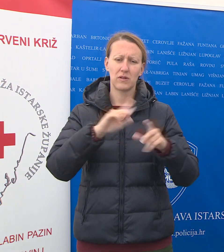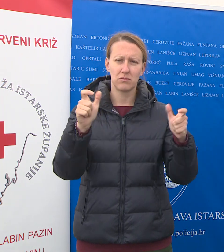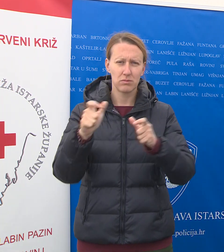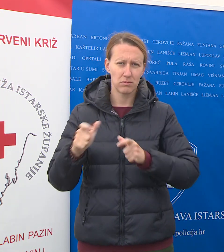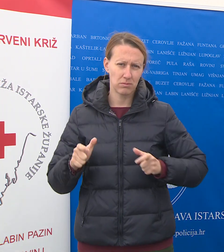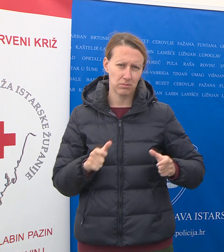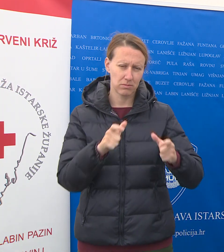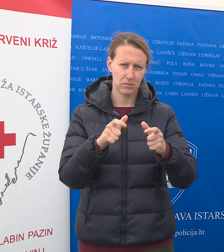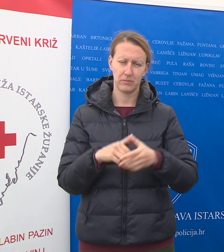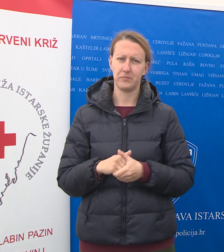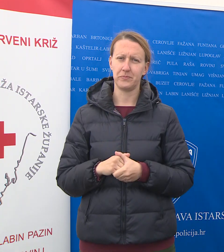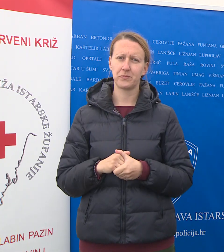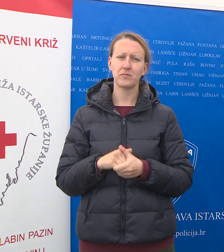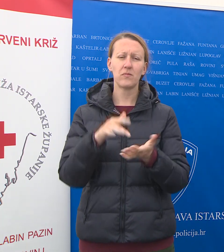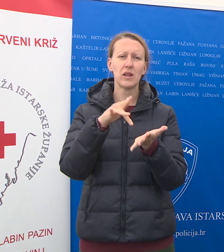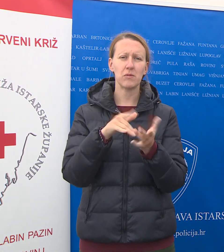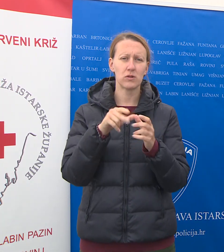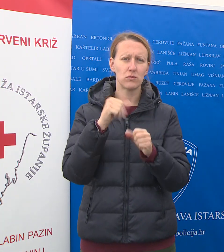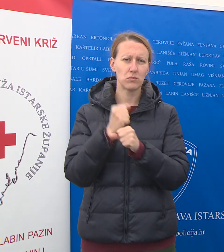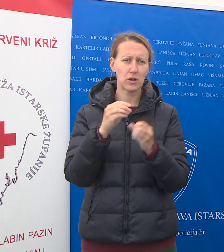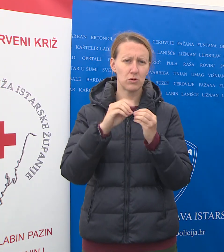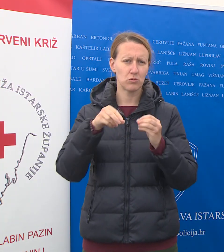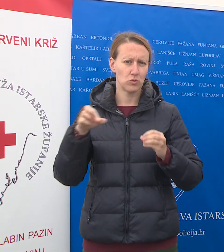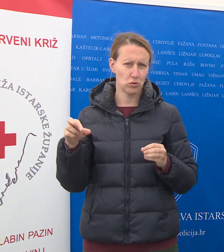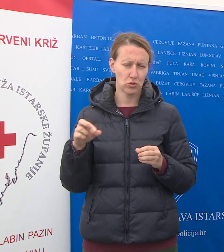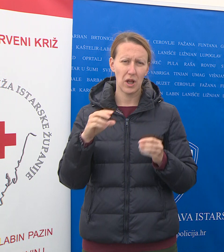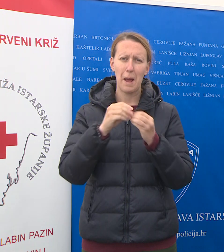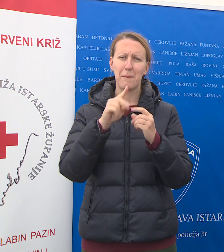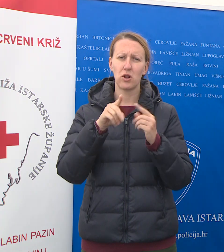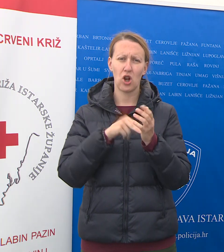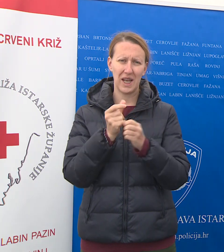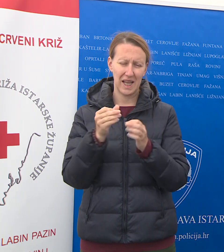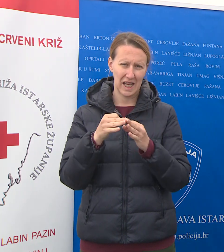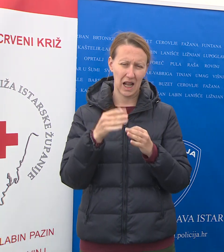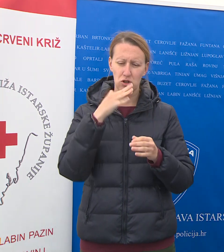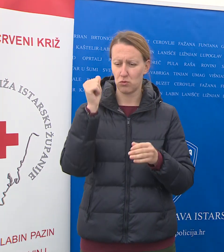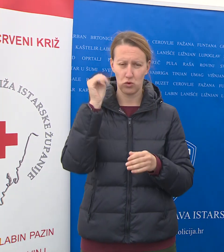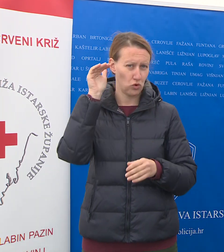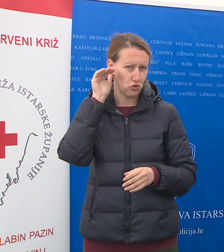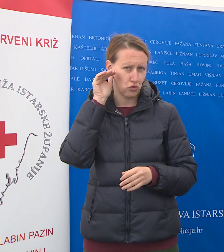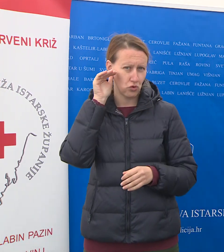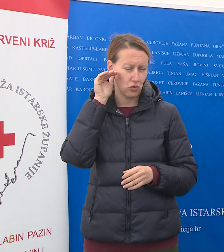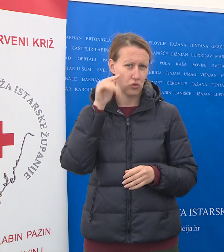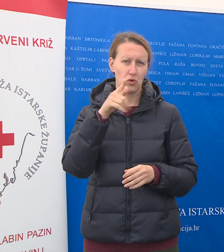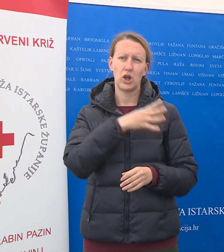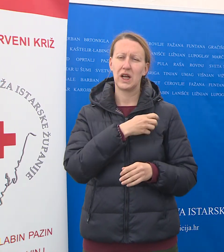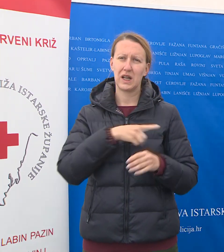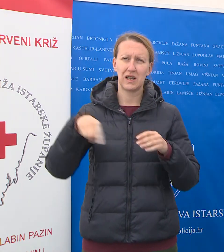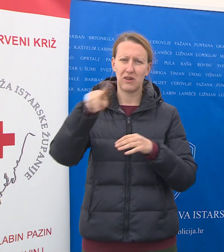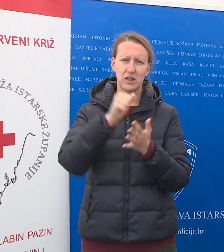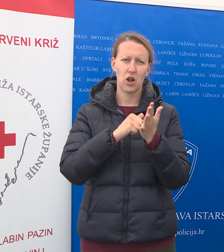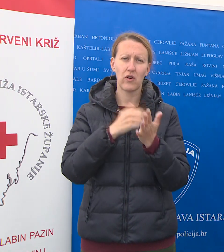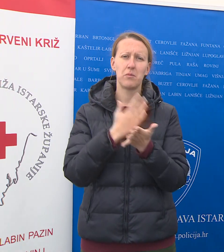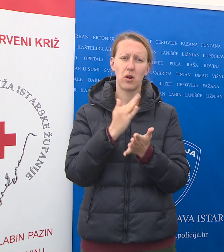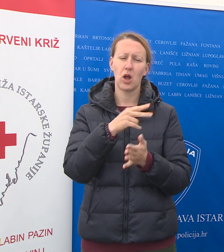tipa. Na području Umaga, Buja, odnosno Brtonigle, ono što ste jučer čuli u hrvatskim medijima je